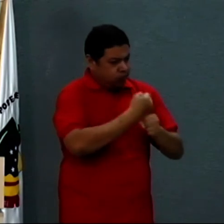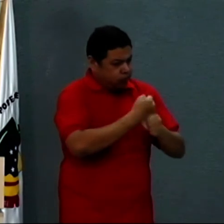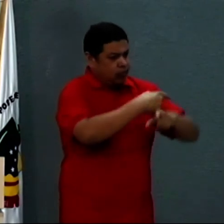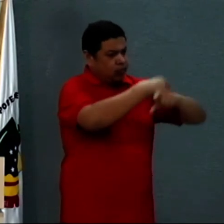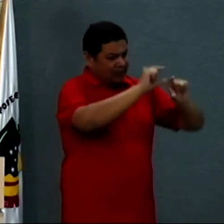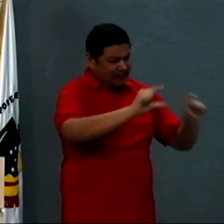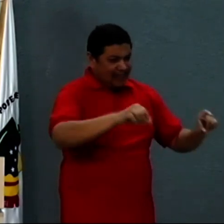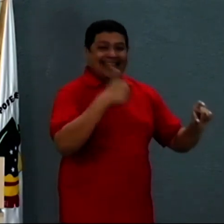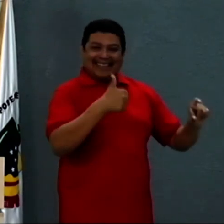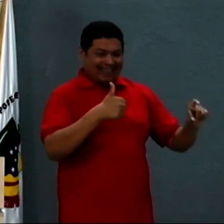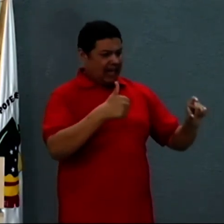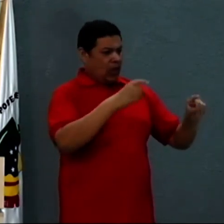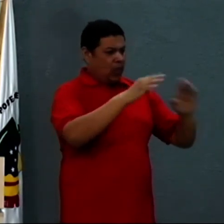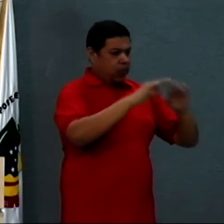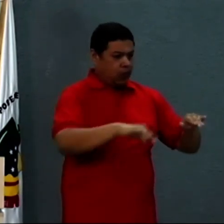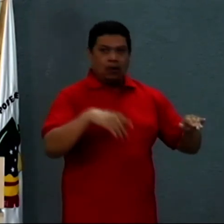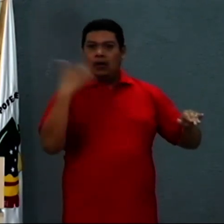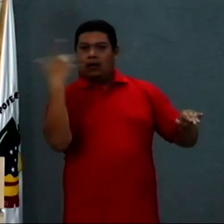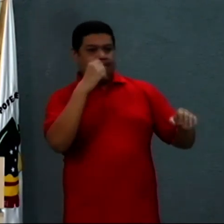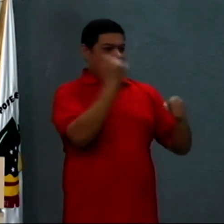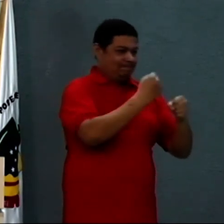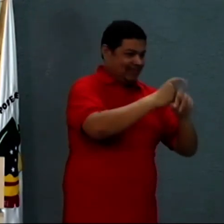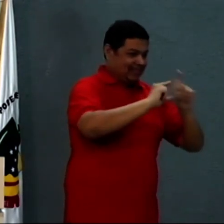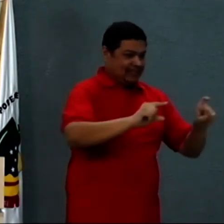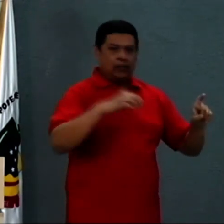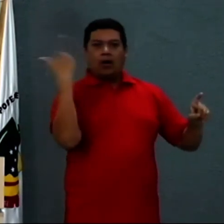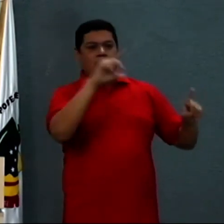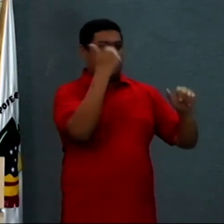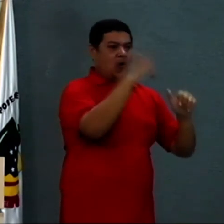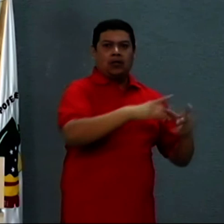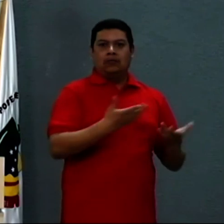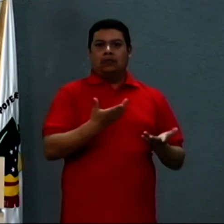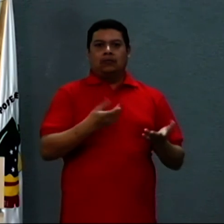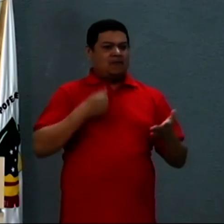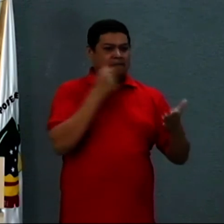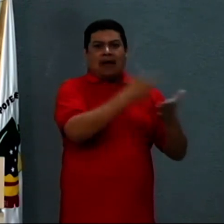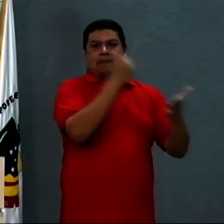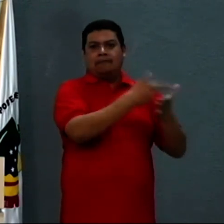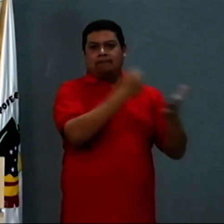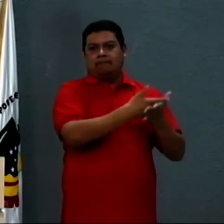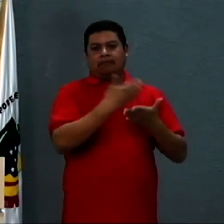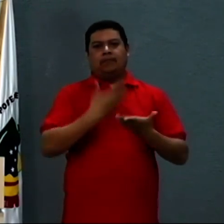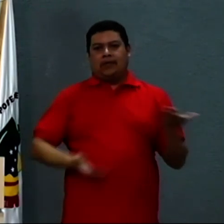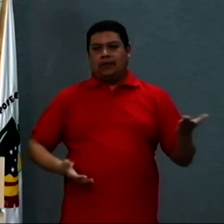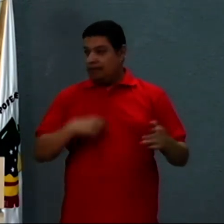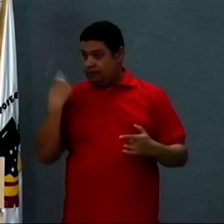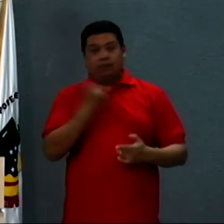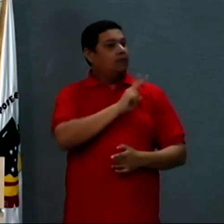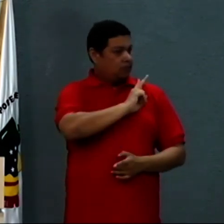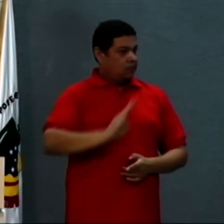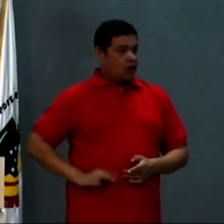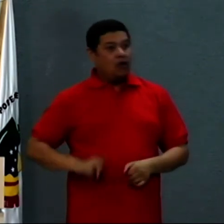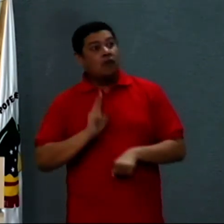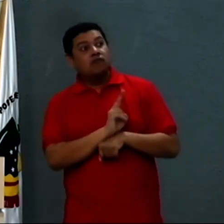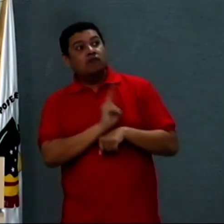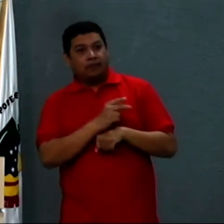já estava. Então, deixa aí, ó, a cobrança do vereador Tim, a gente tem que estar acompanhando, fiscalizando, cabe a nós vereadores aí, vamos acompanhar mais de perto